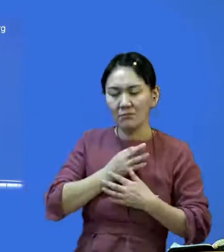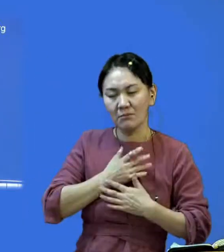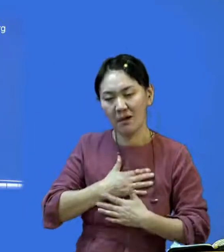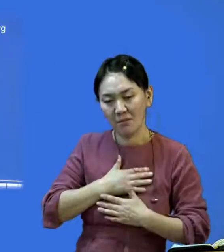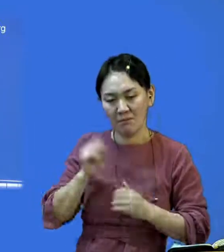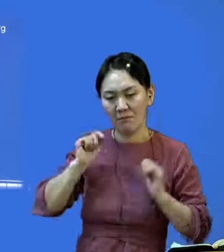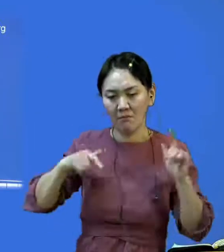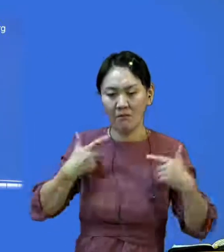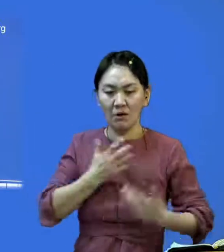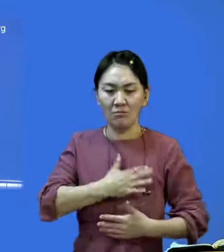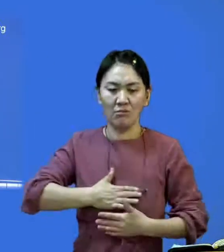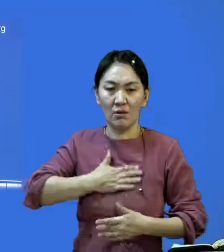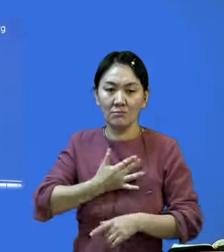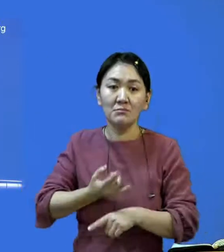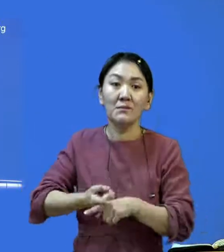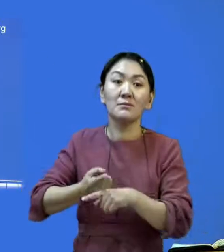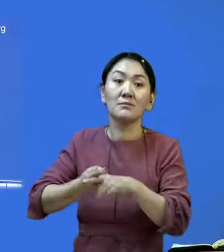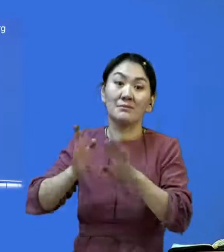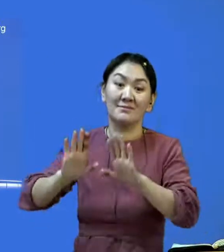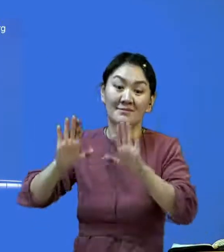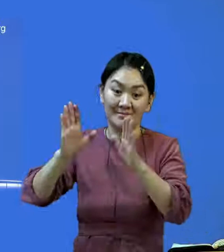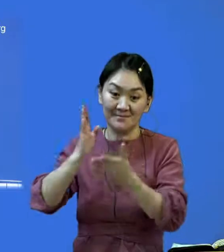байна.